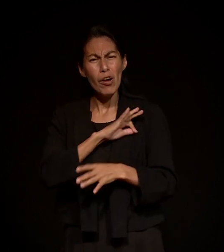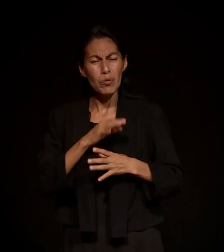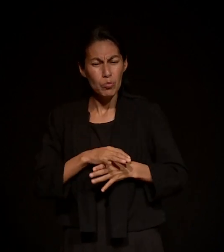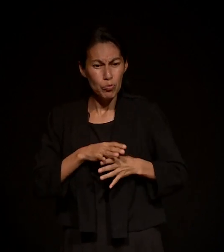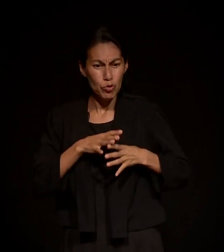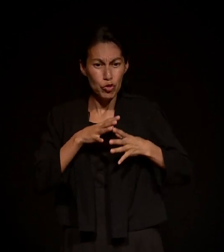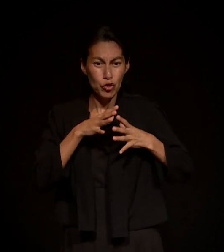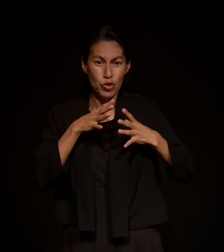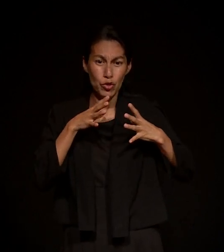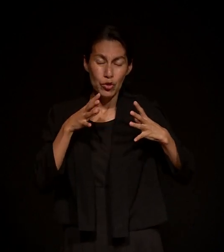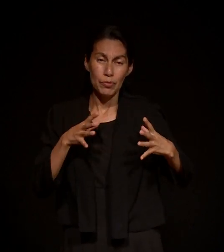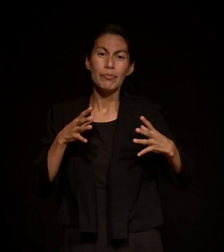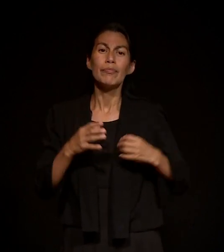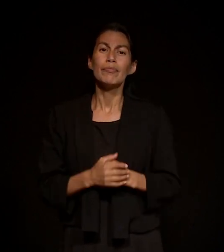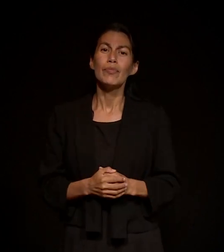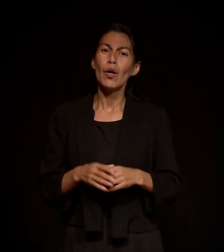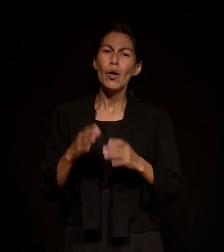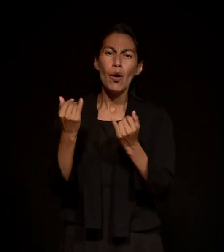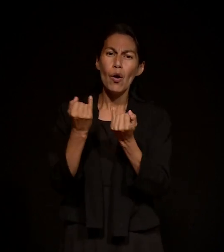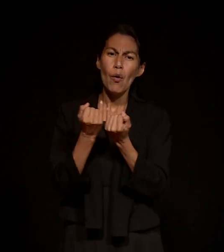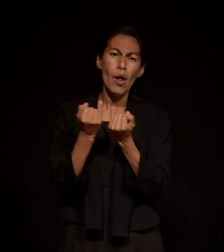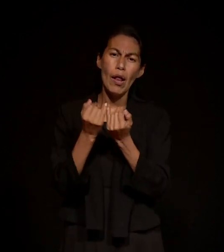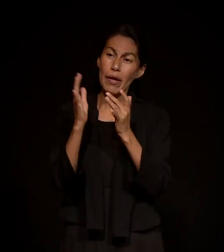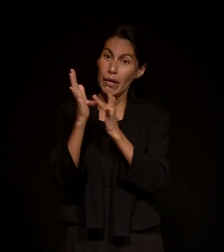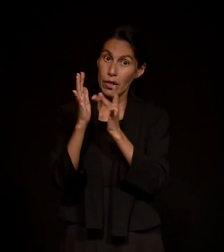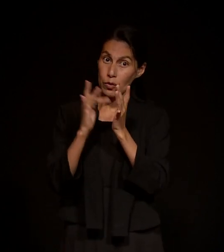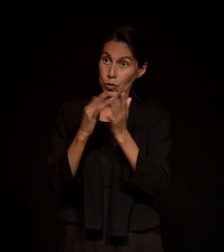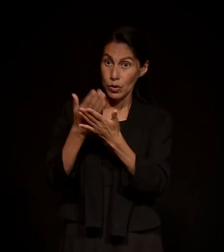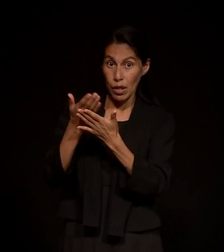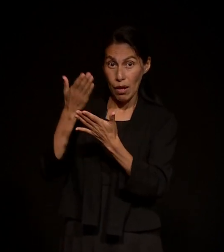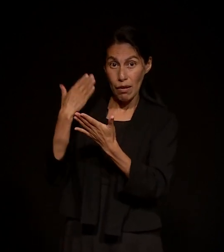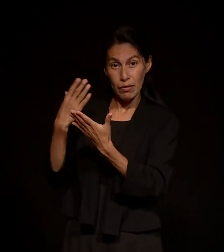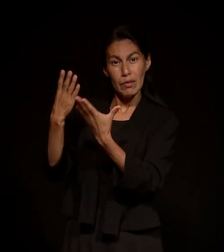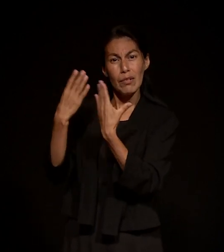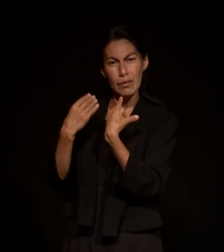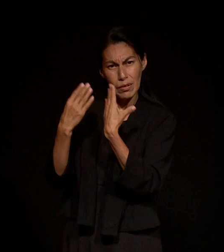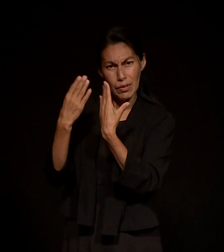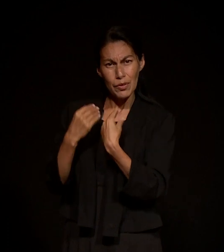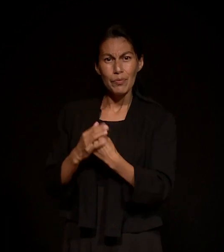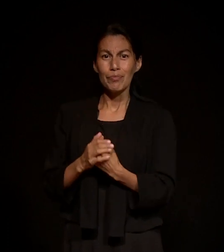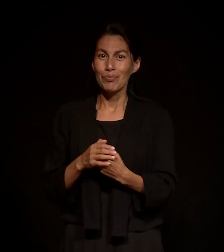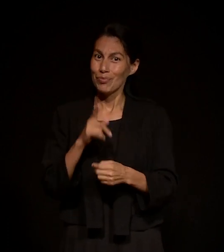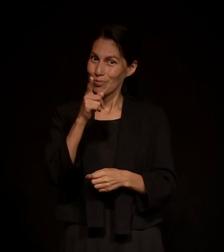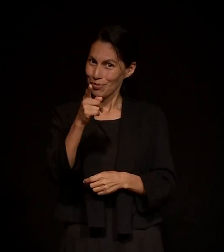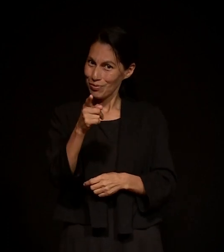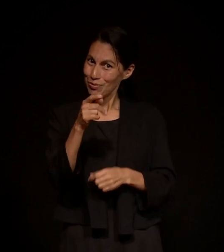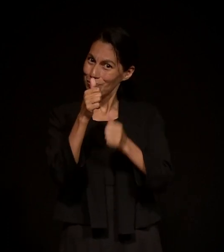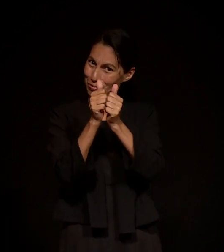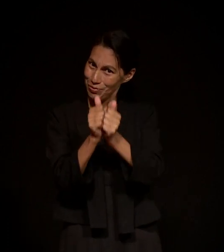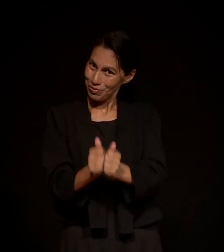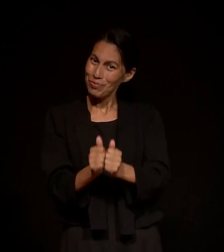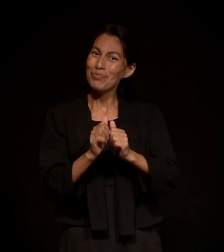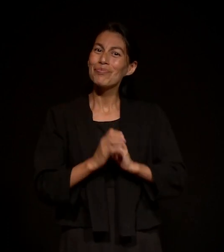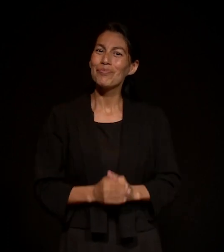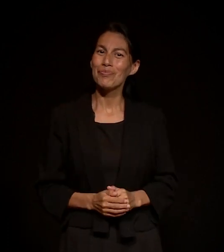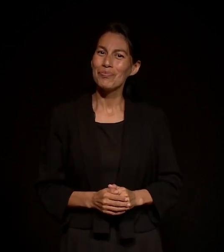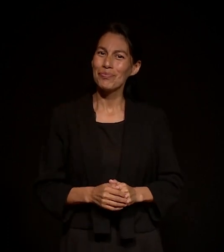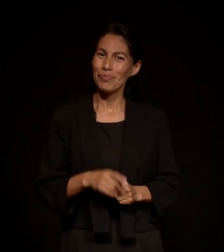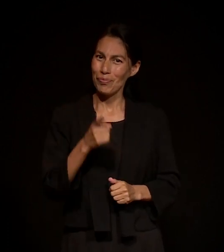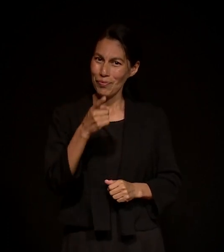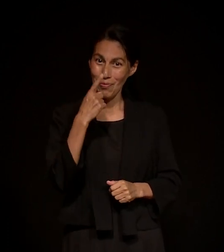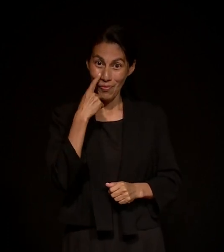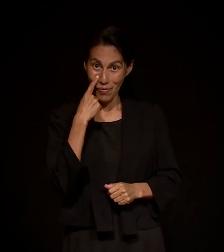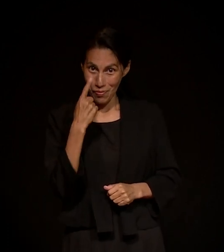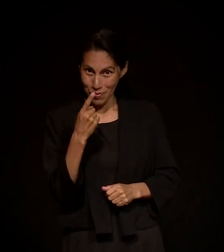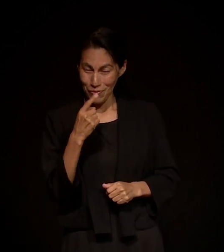texto, la manera en que Jesús nos enseñó a hacerlo. Por eso, quédate con nosotros para que